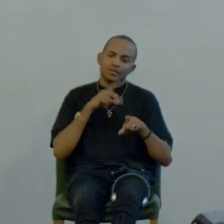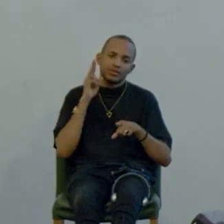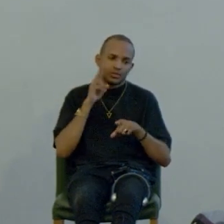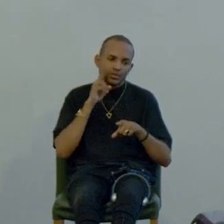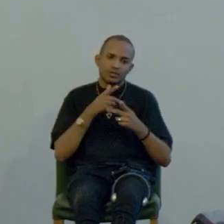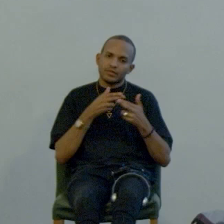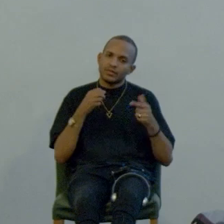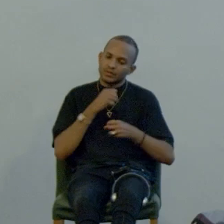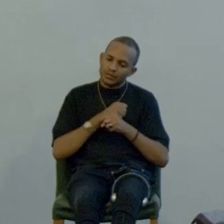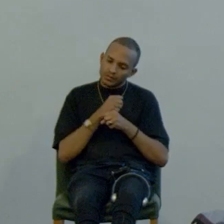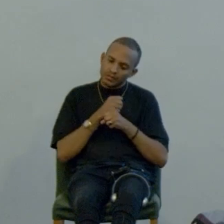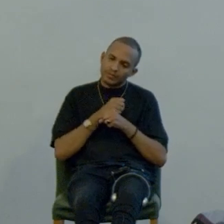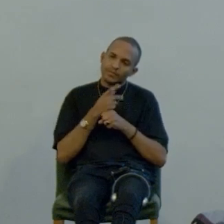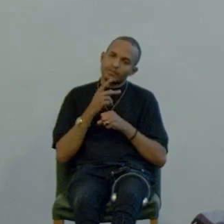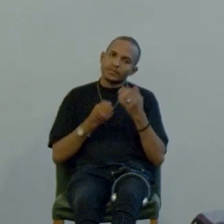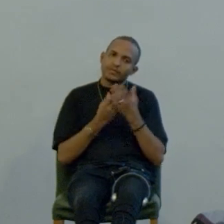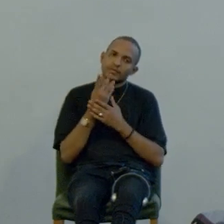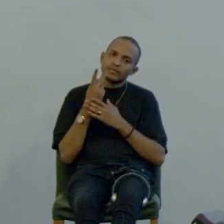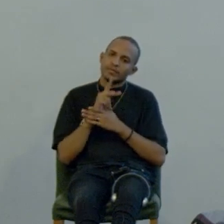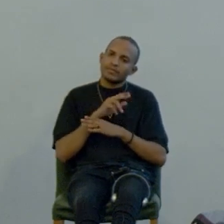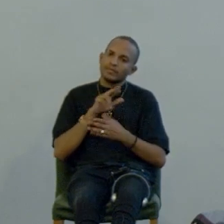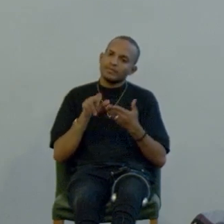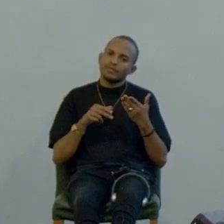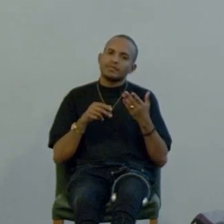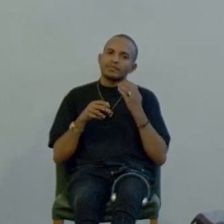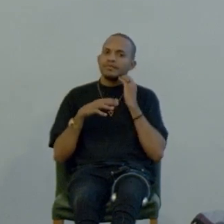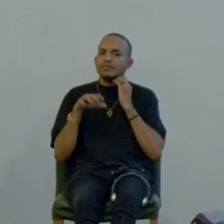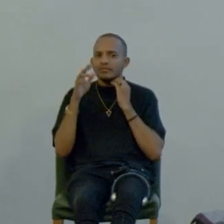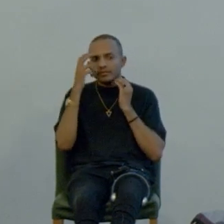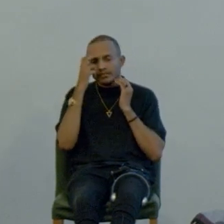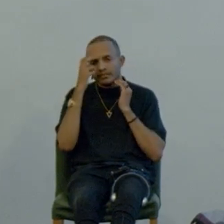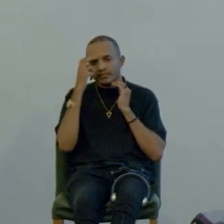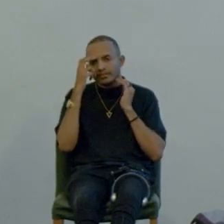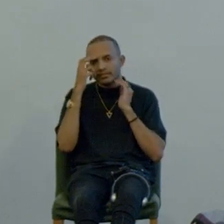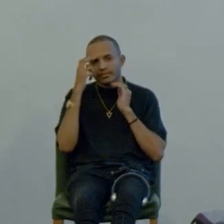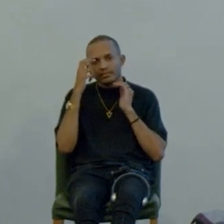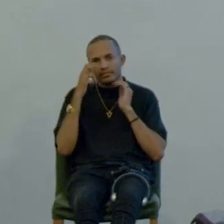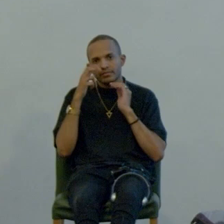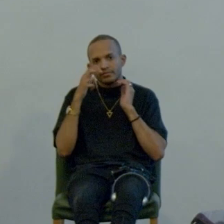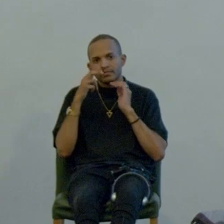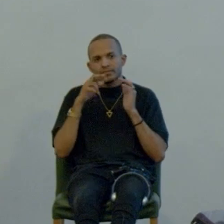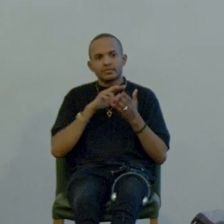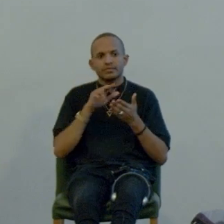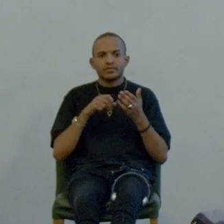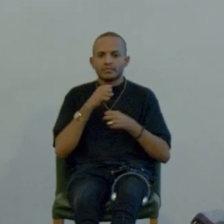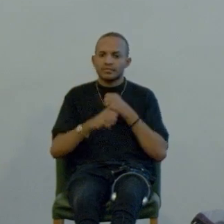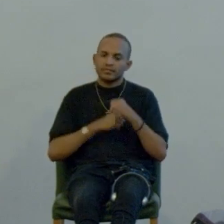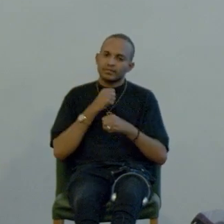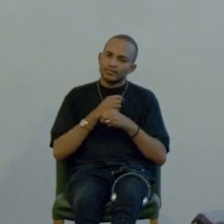de milhares de anos de produção dessa rica diversidade cultural e nessa agrobiodiversidade, e nos